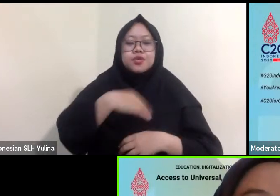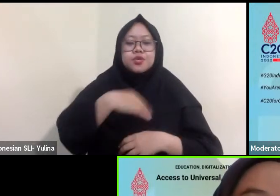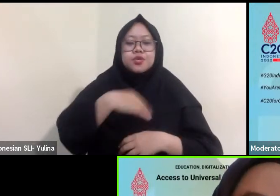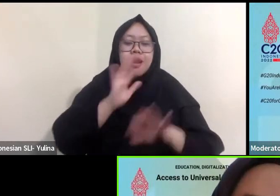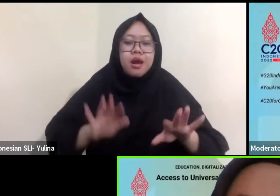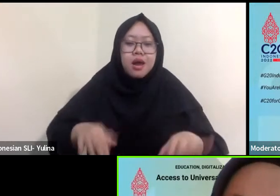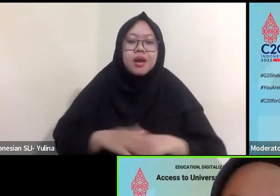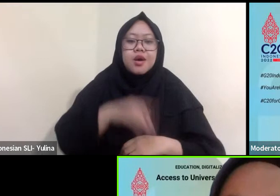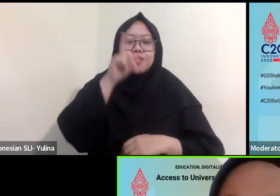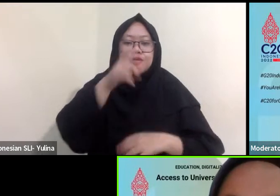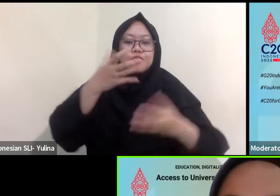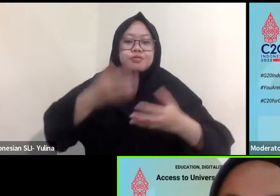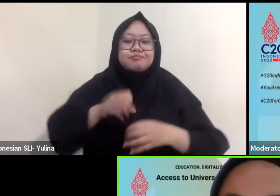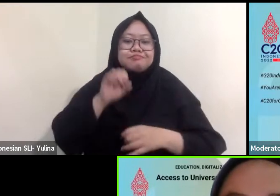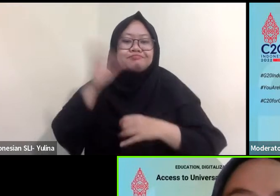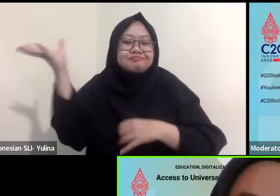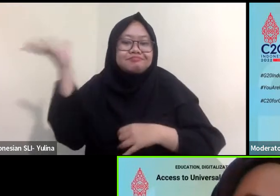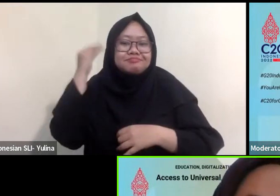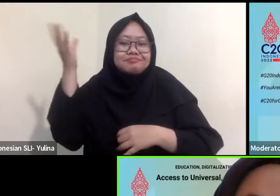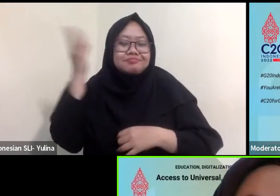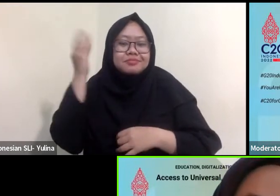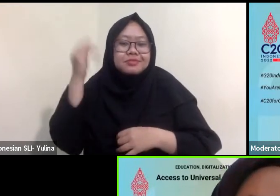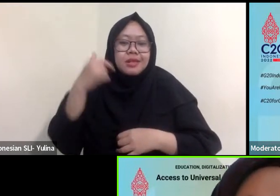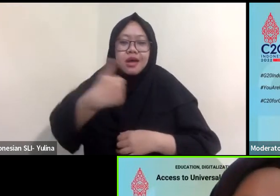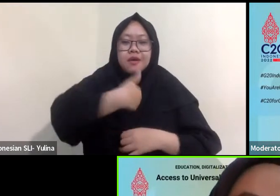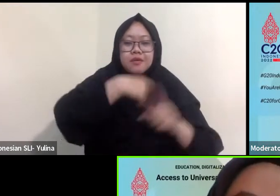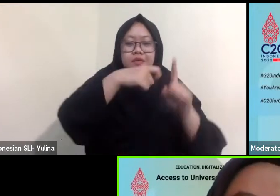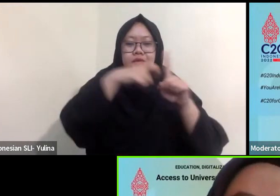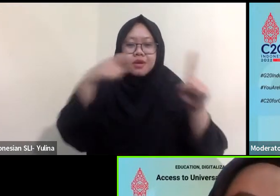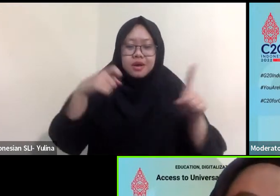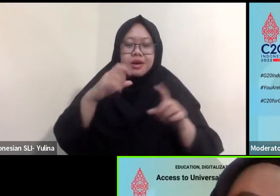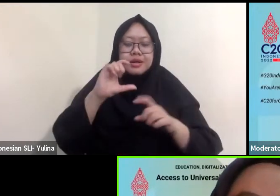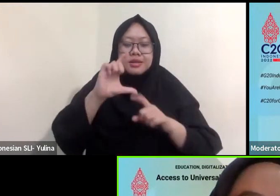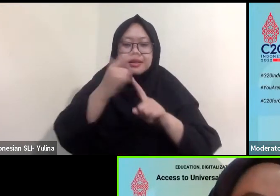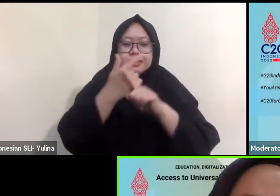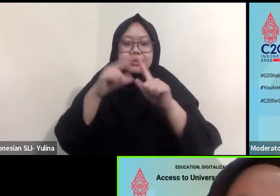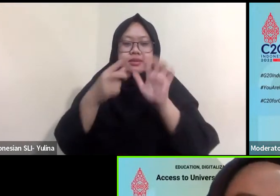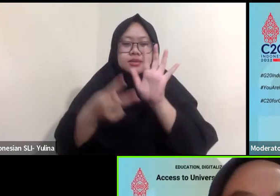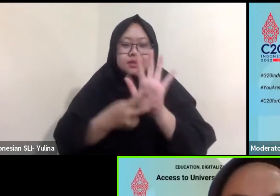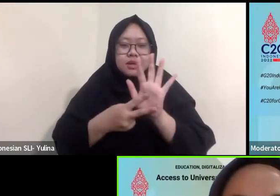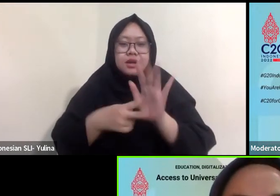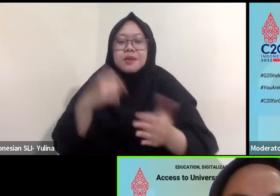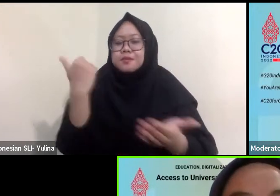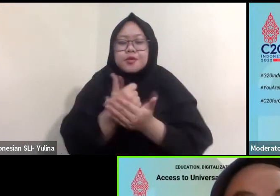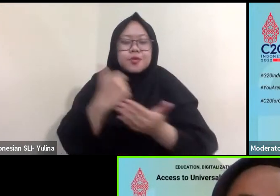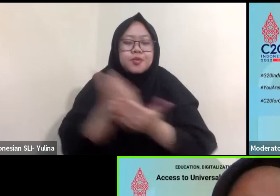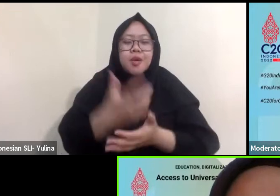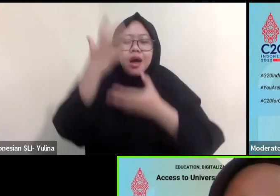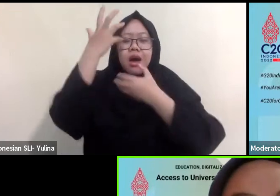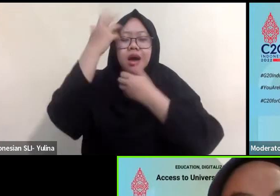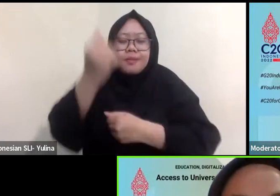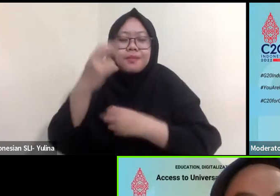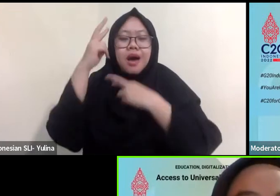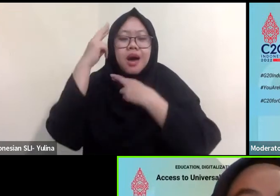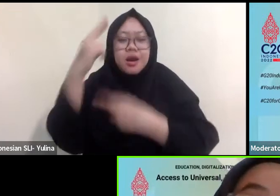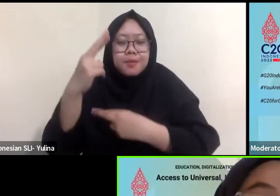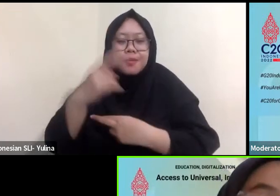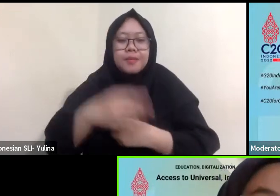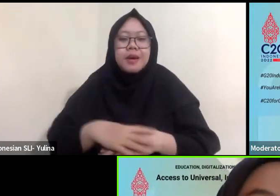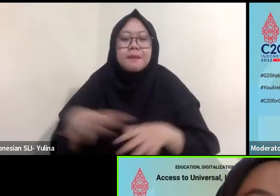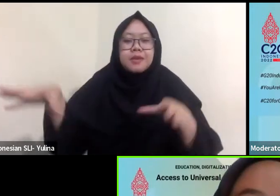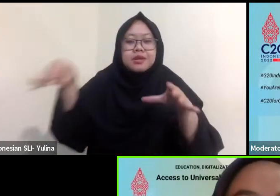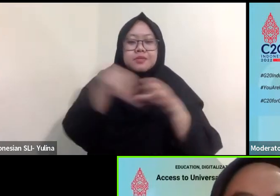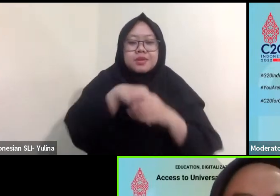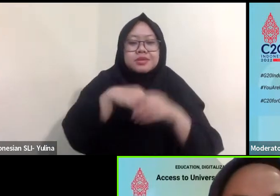diakomodir gitu ya. Jadi saya dari Child and Youth Advisory Network sangat-sangat mengharapkan partisipasi yang bermakna dalam